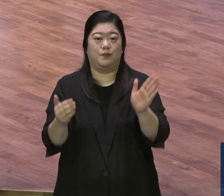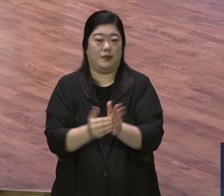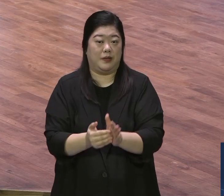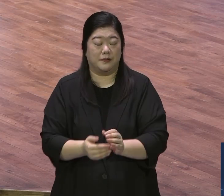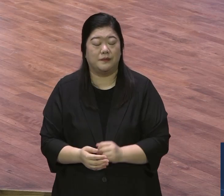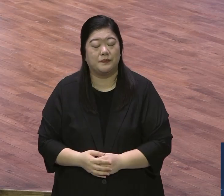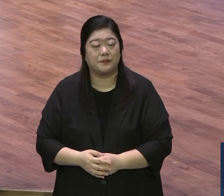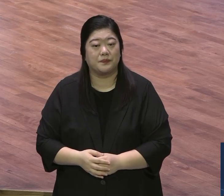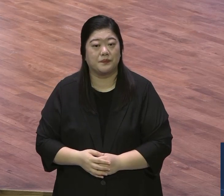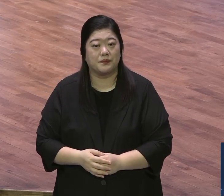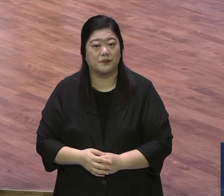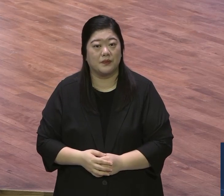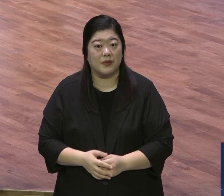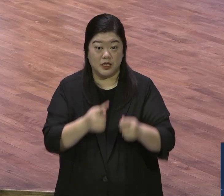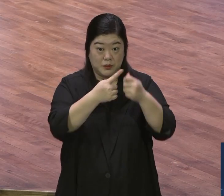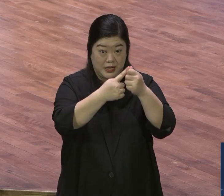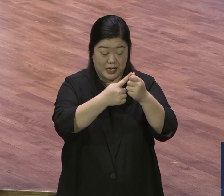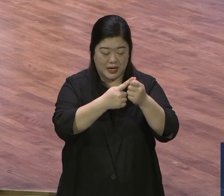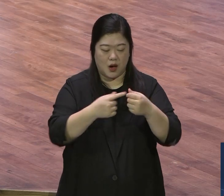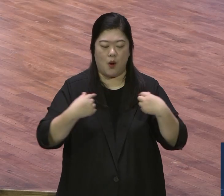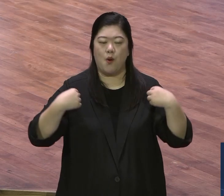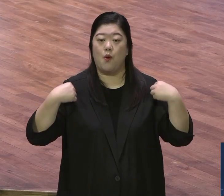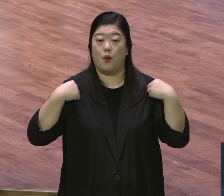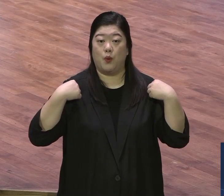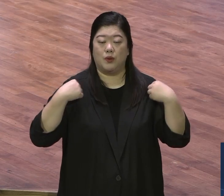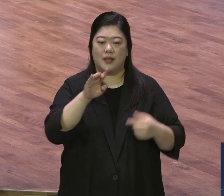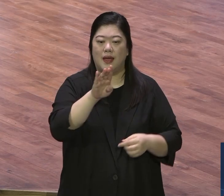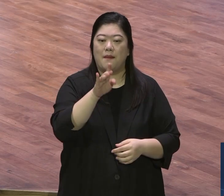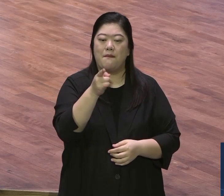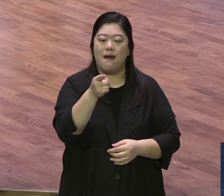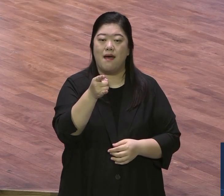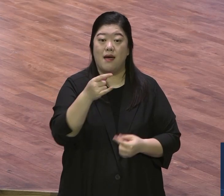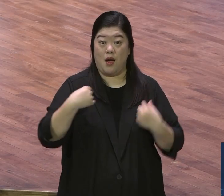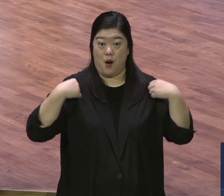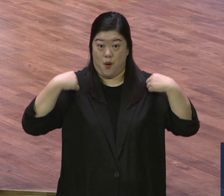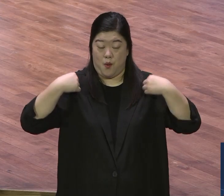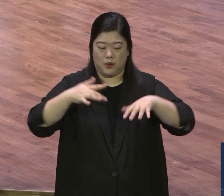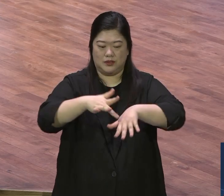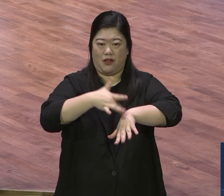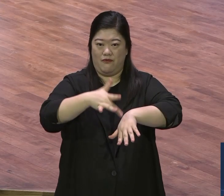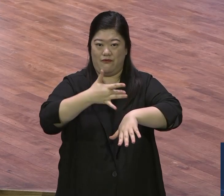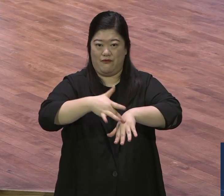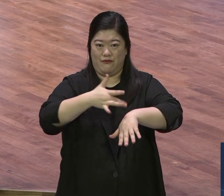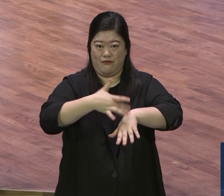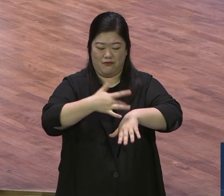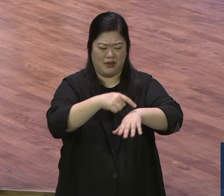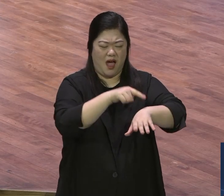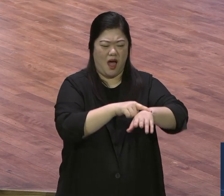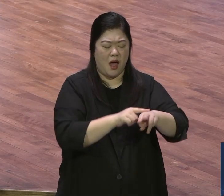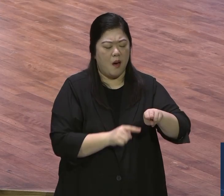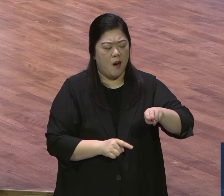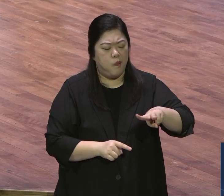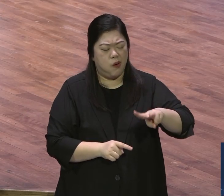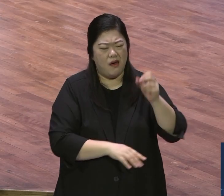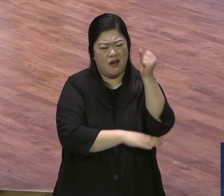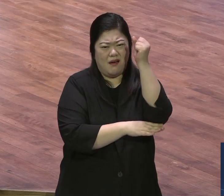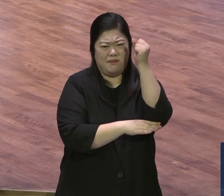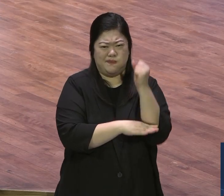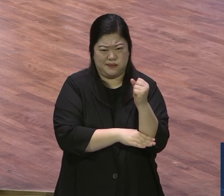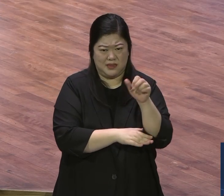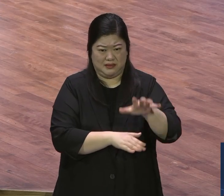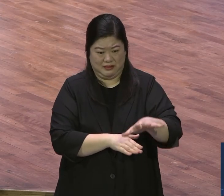첫째가 생배 조각 비유예요. 헤어진 낡은 옷에 생배 조각을 그렇게